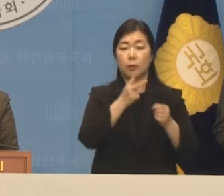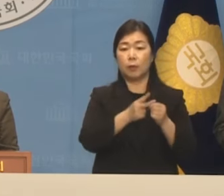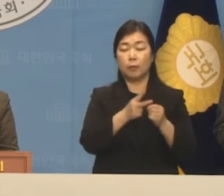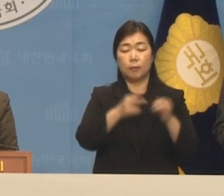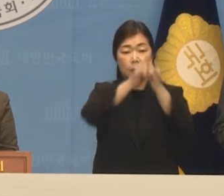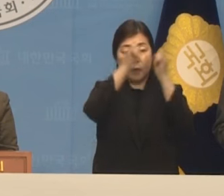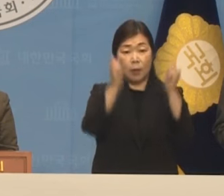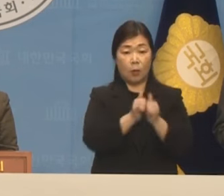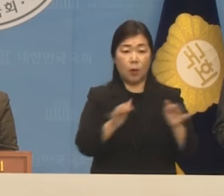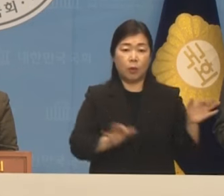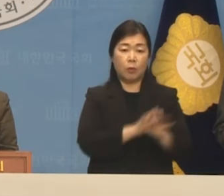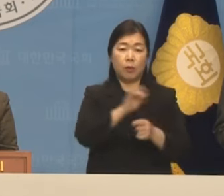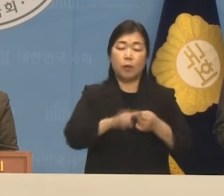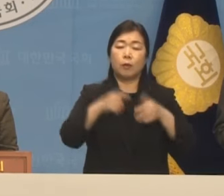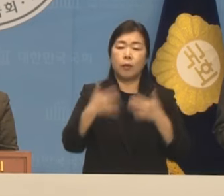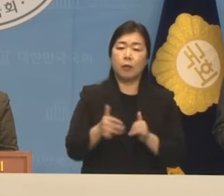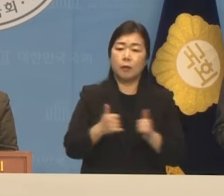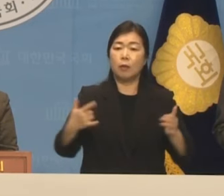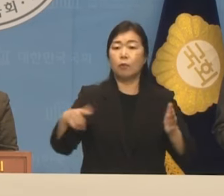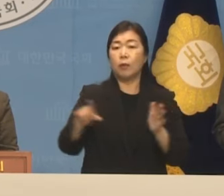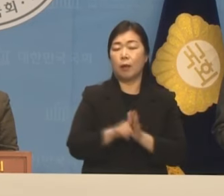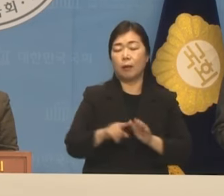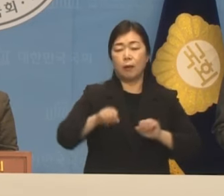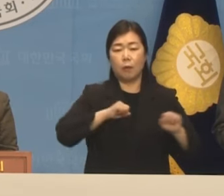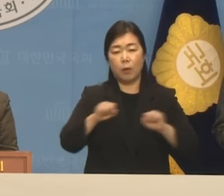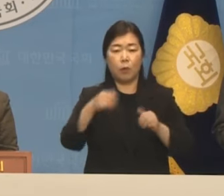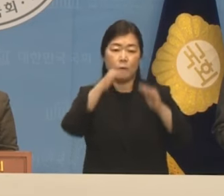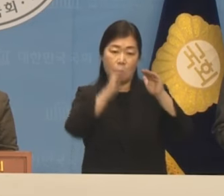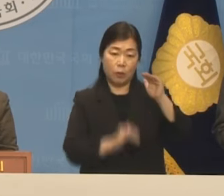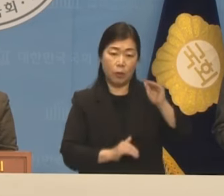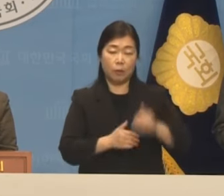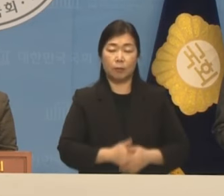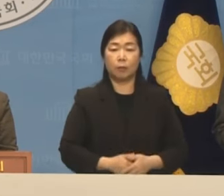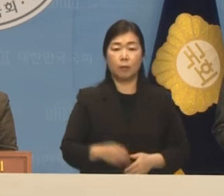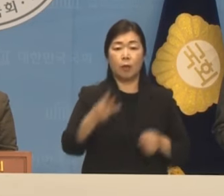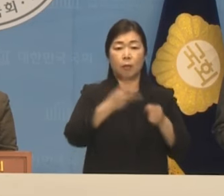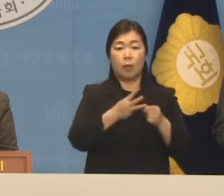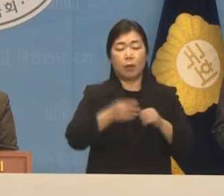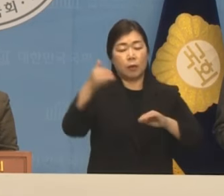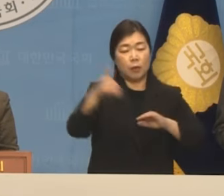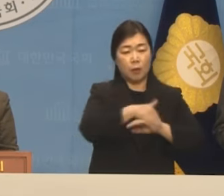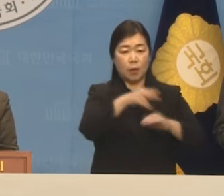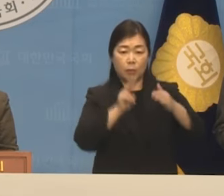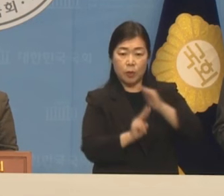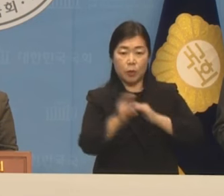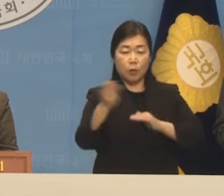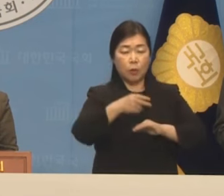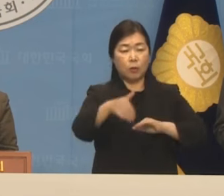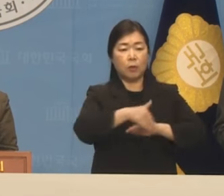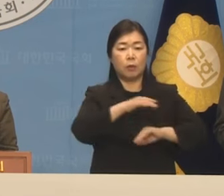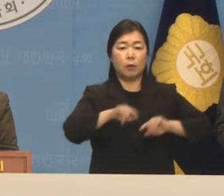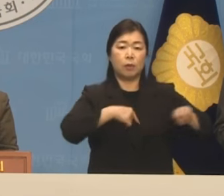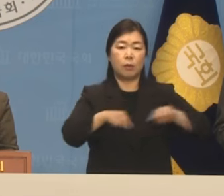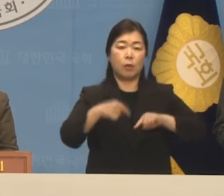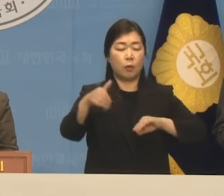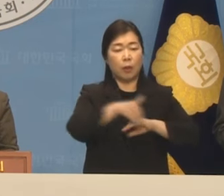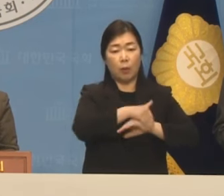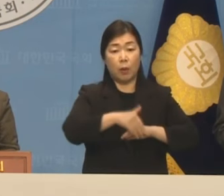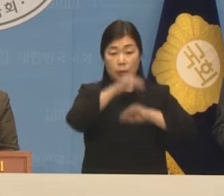사회 경제적 약자를 위한 활동 경력, 세 번째, 정책 비전 및 의정 활동 계획